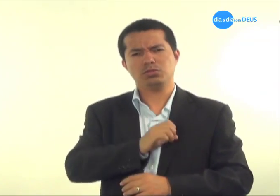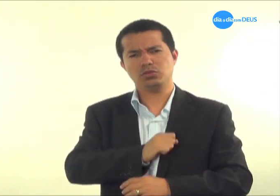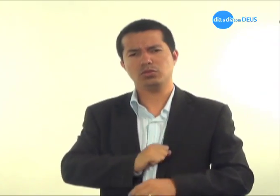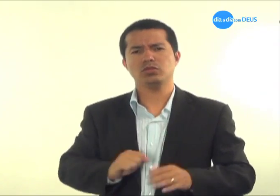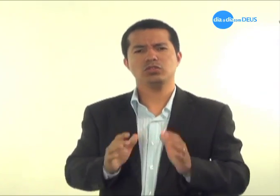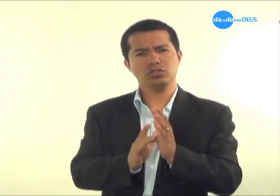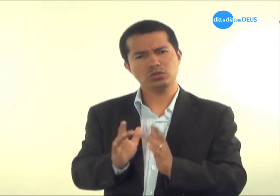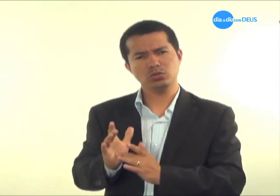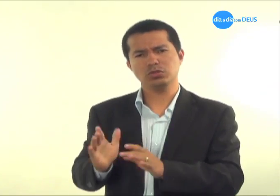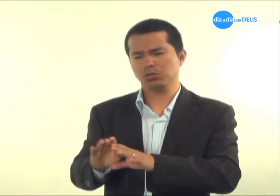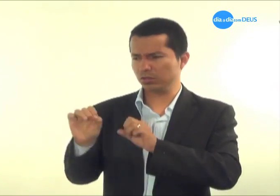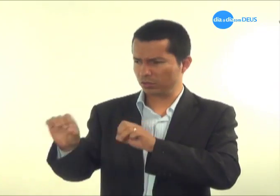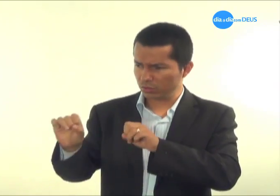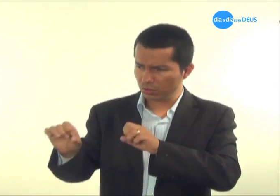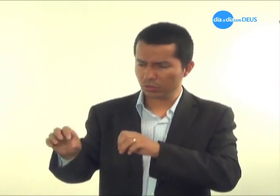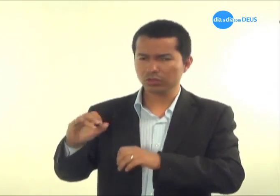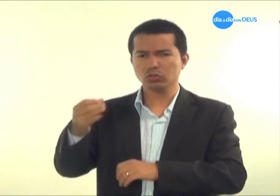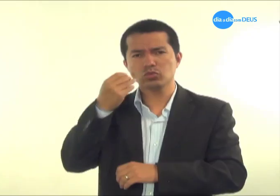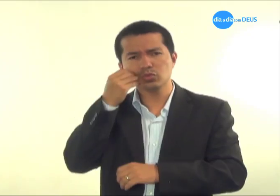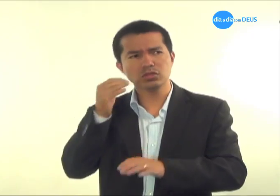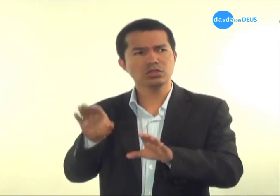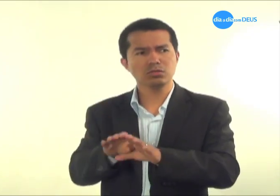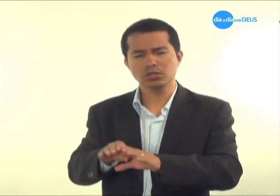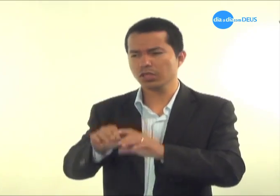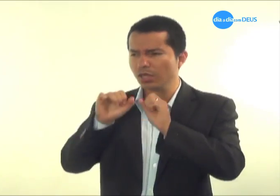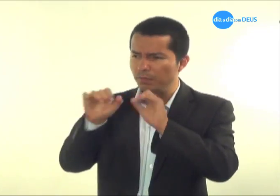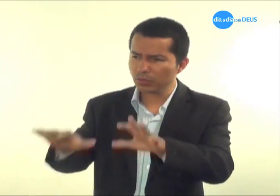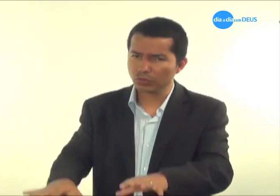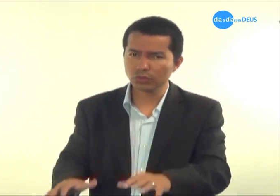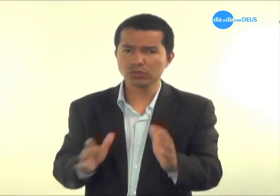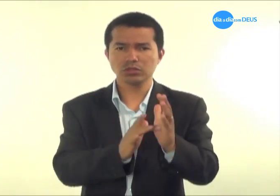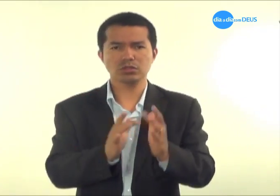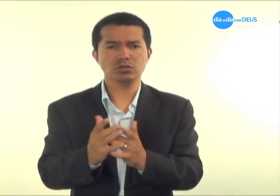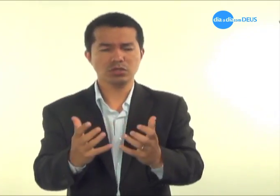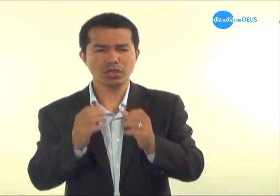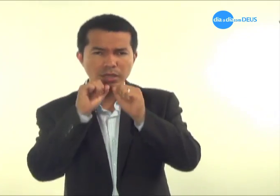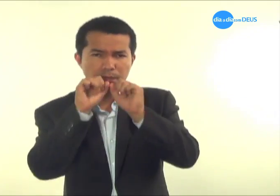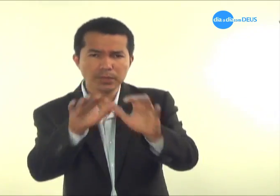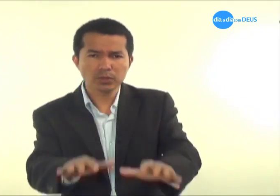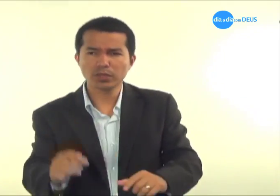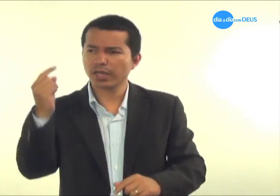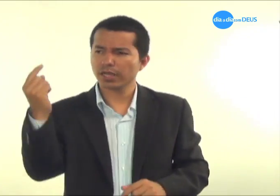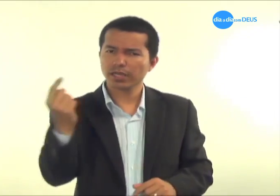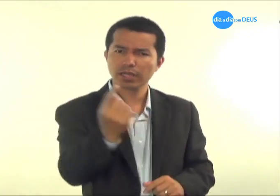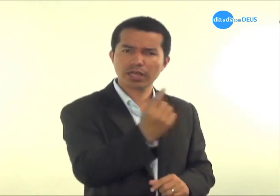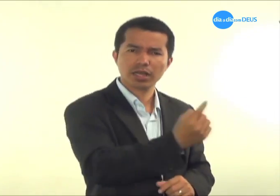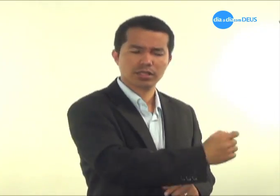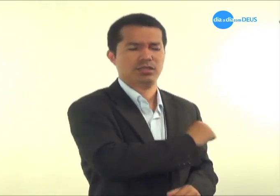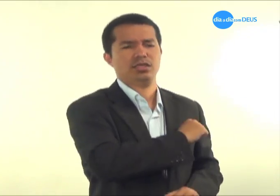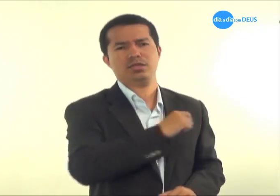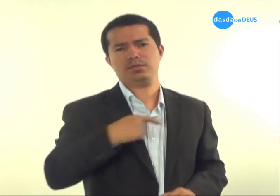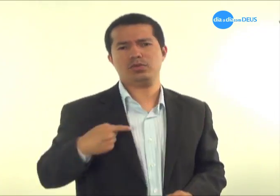da mesma maneira, ele foi instruído, abençoado por Jesus. O objetivo de Jesus era fazê-lo uma bênção, à semelhança dos